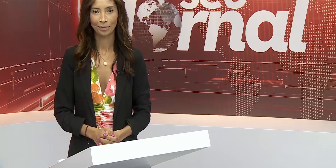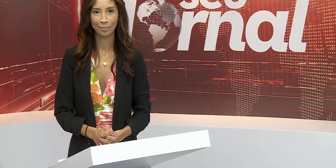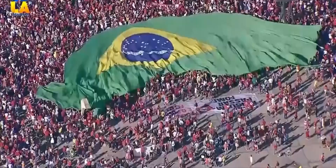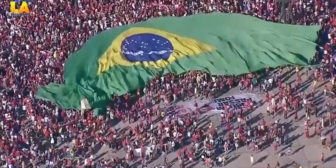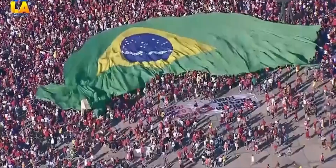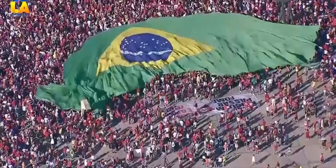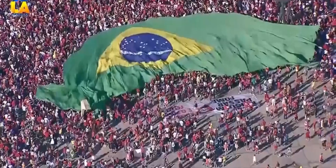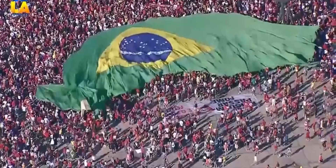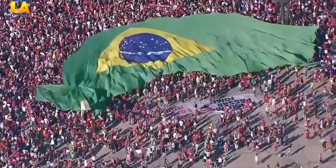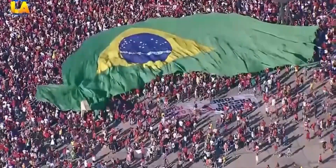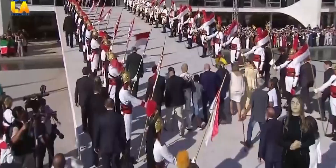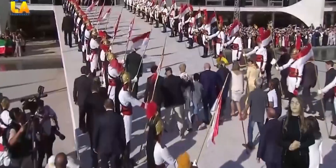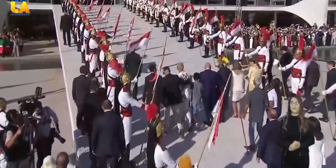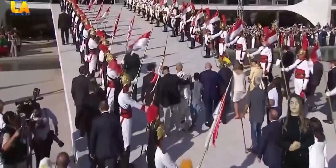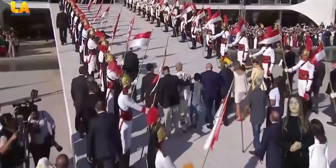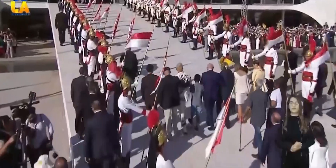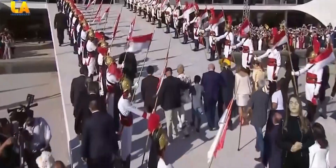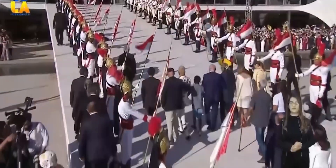brasileiro.